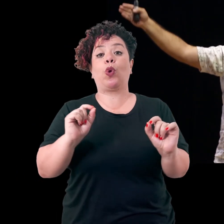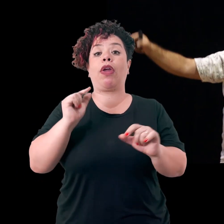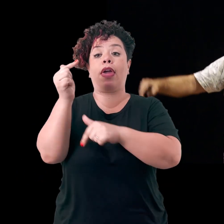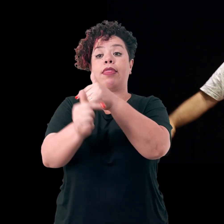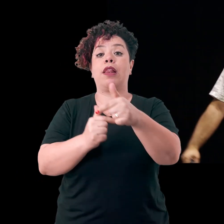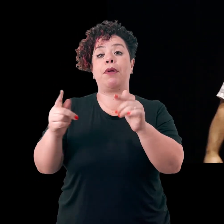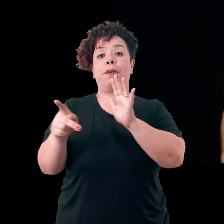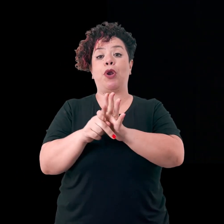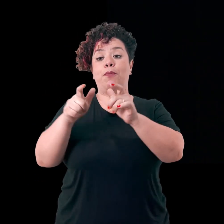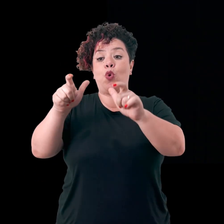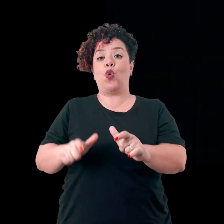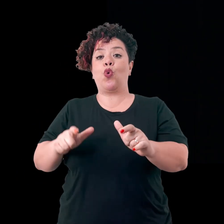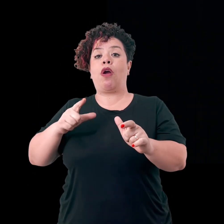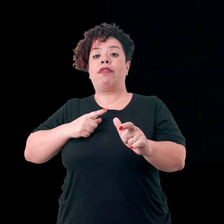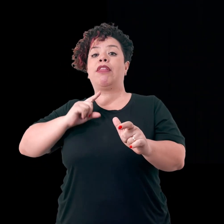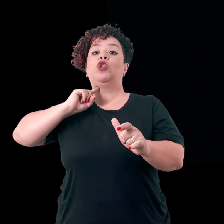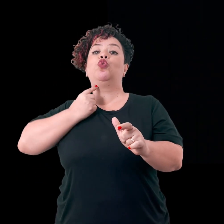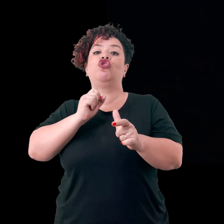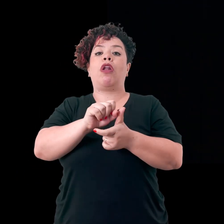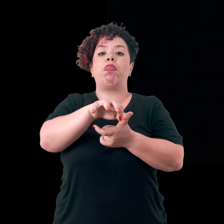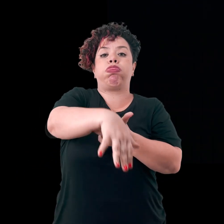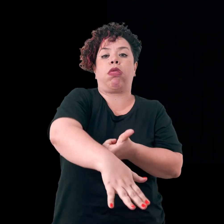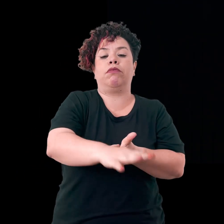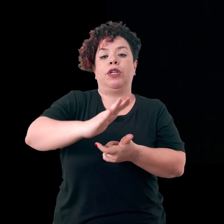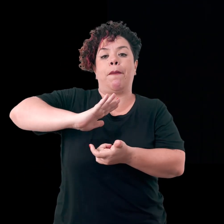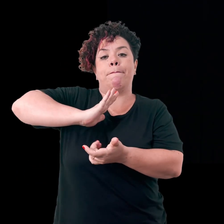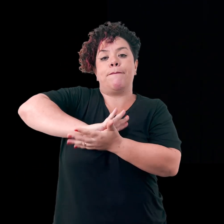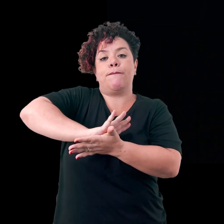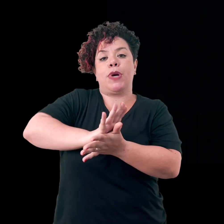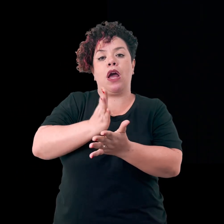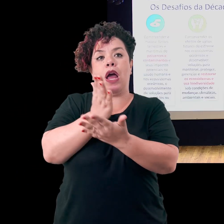das fontes de poluentes e contaminantes e eliminá-las.